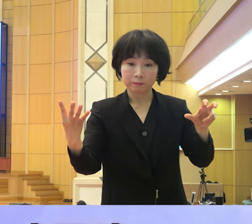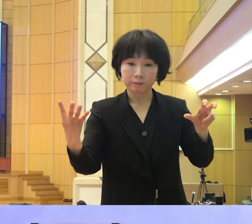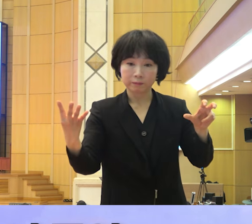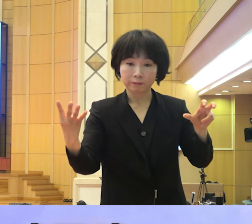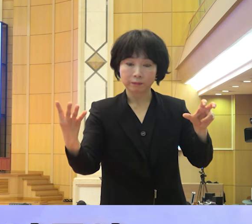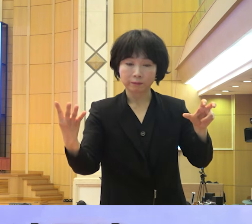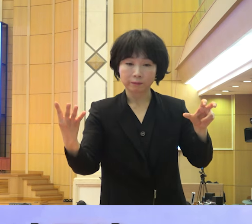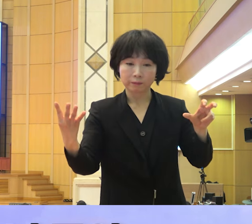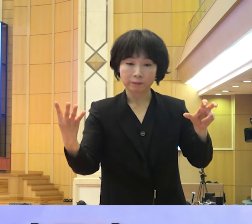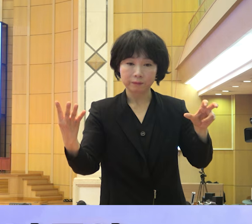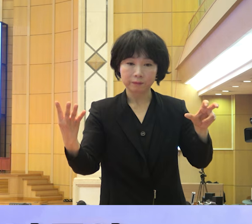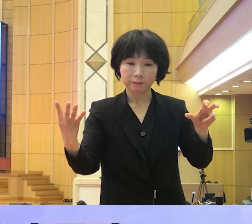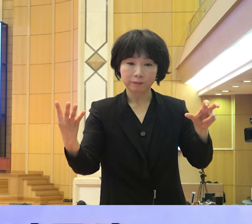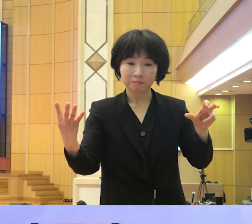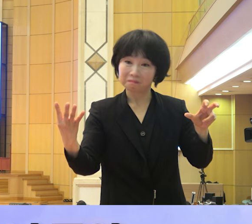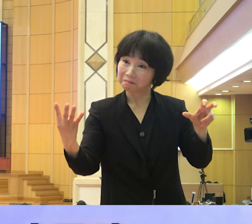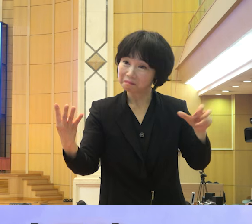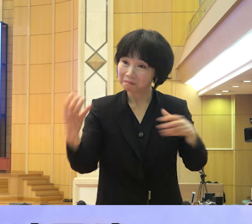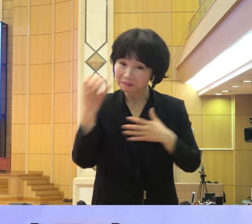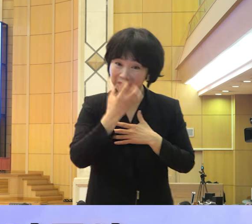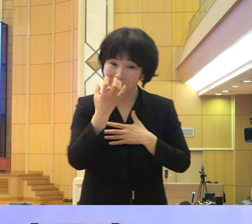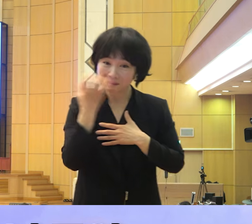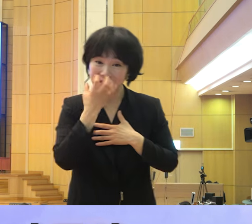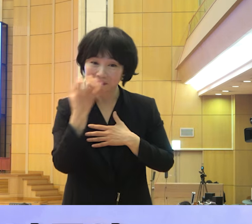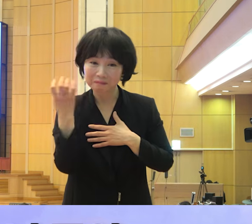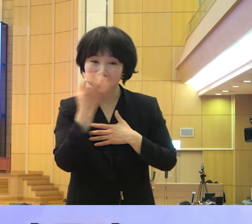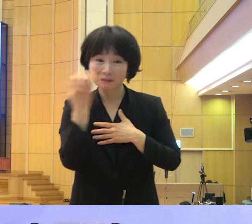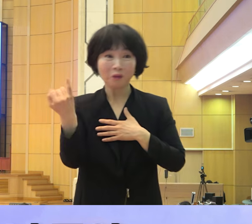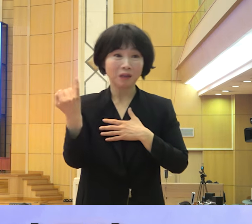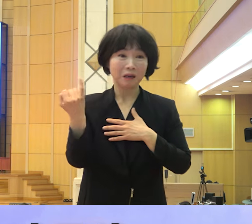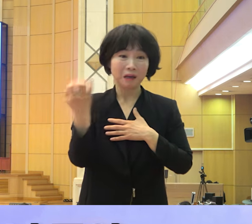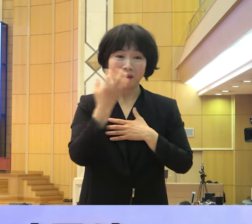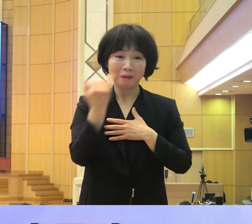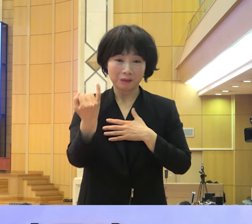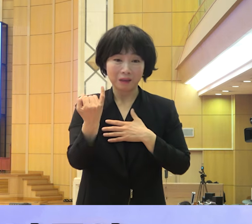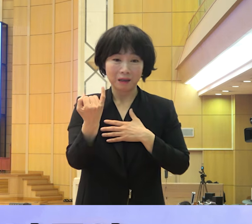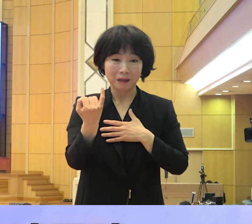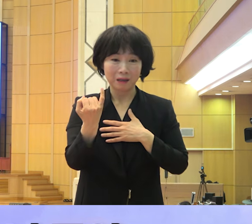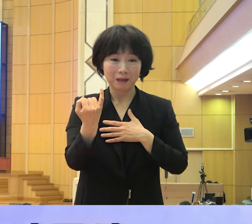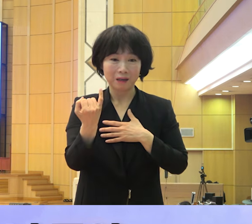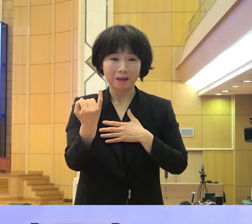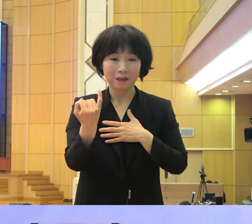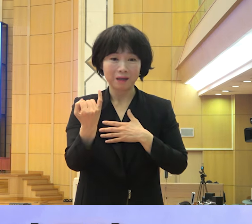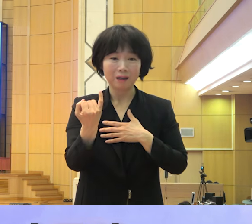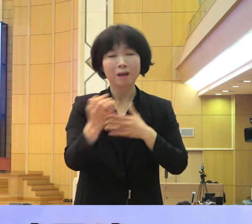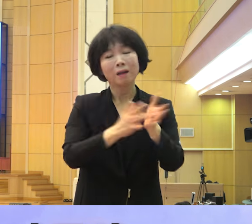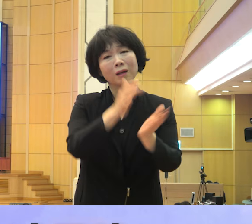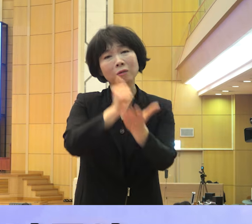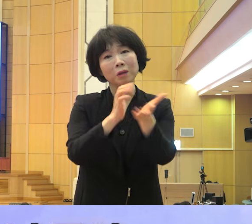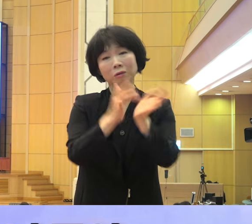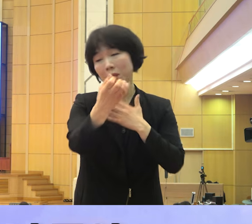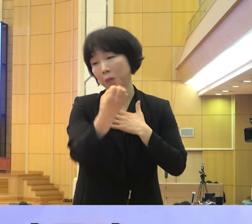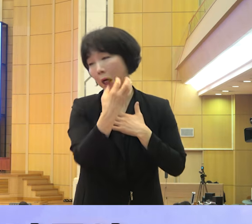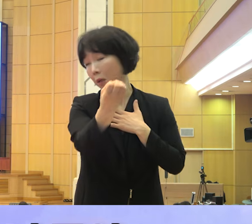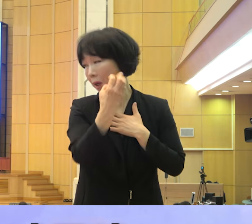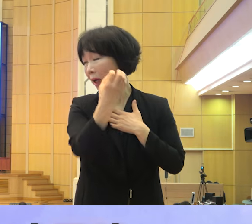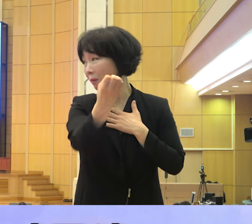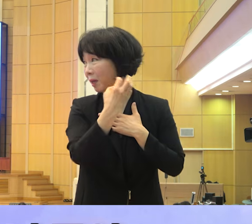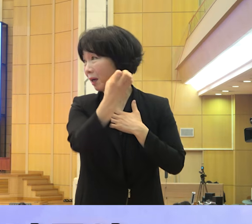여자가 이르되, 예수님 말씀을 듣다가 참 보니까 너무너무